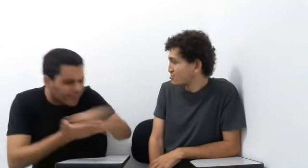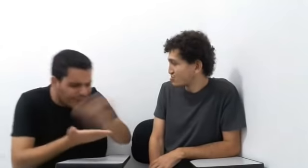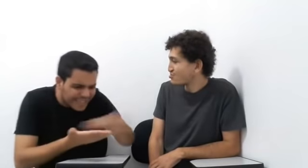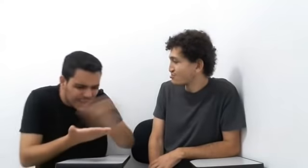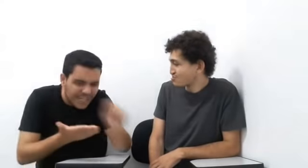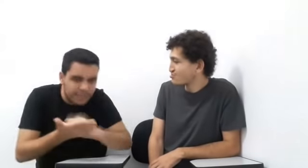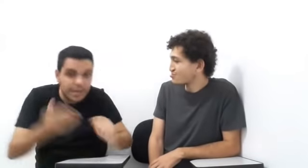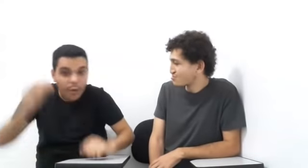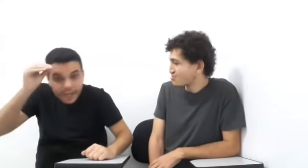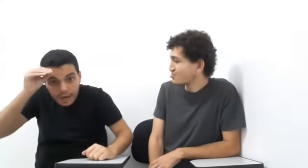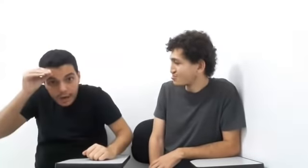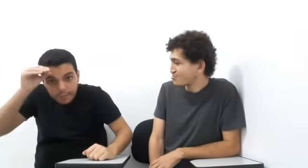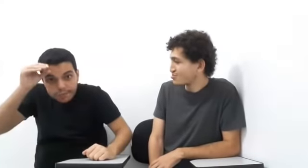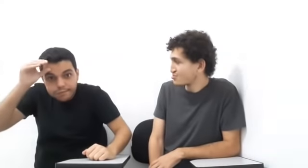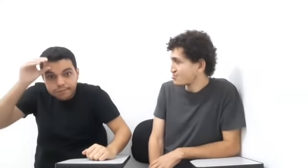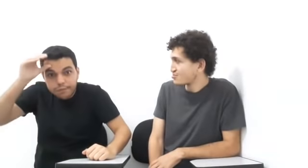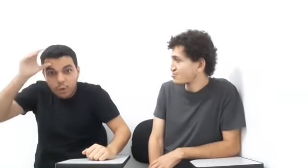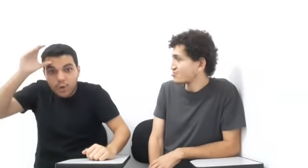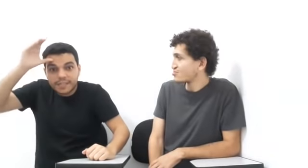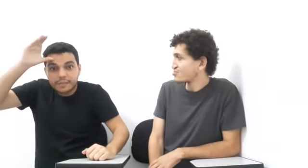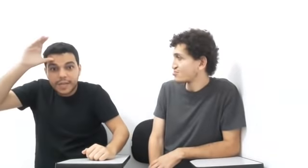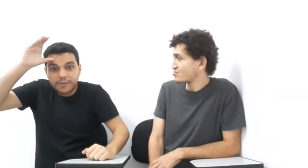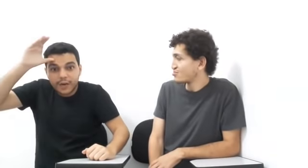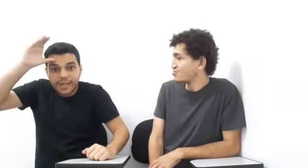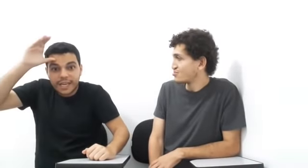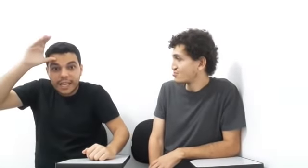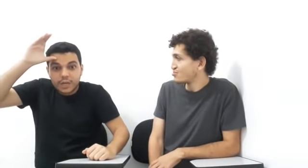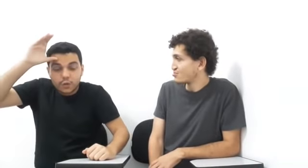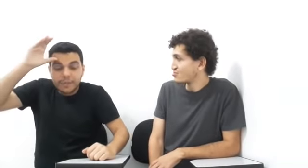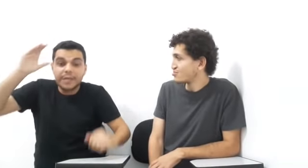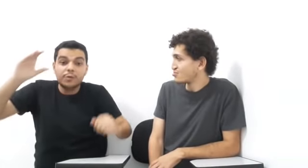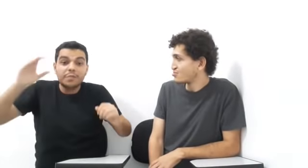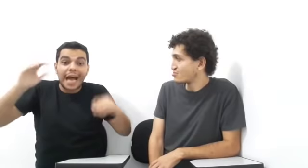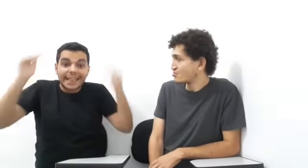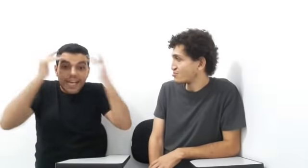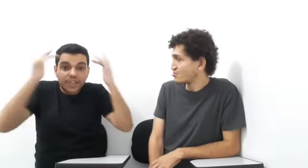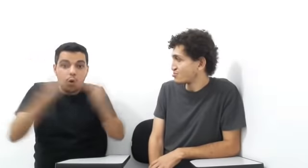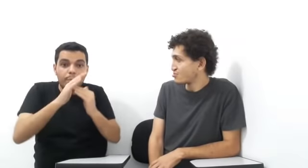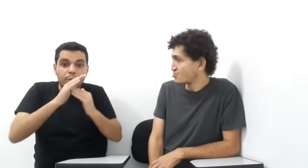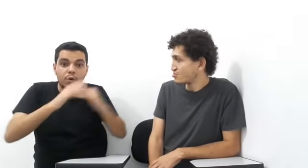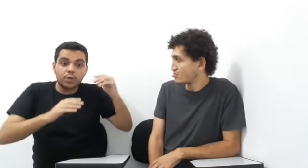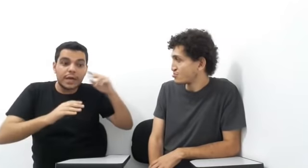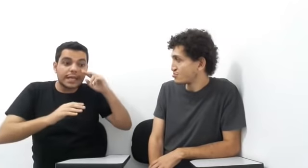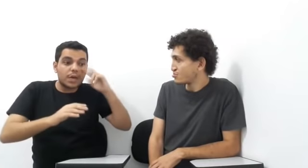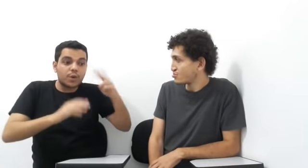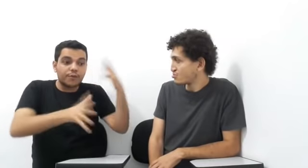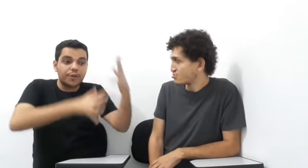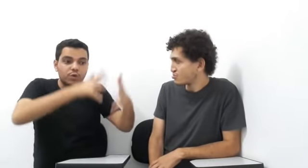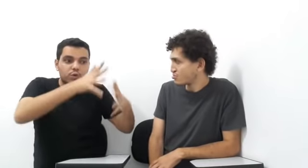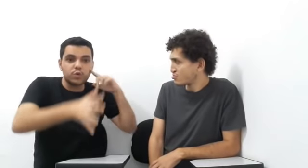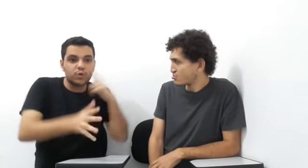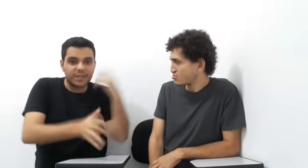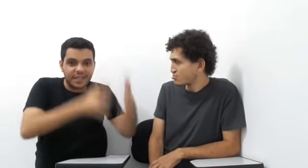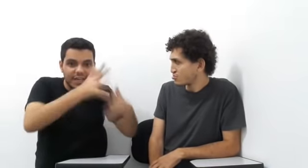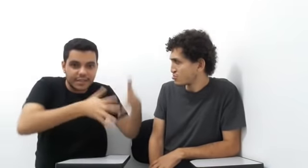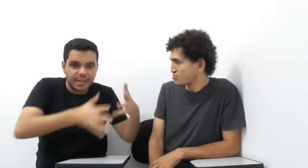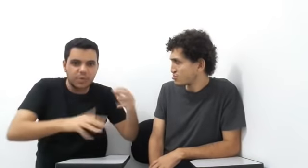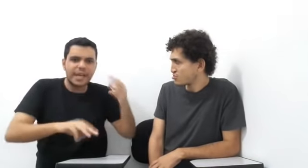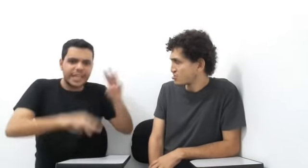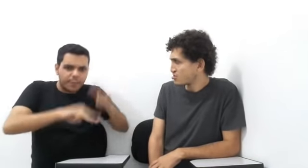fazia anotação, aí o conhecimento foi subindo. Até que chegou um ponto que quando eu vi o surdo sinalizando, e eu por